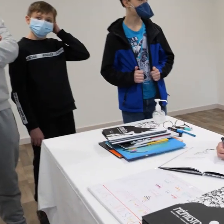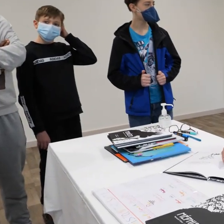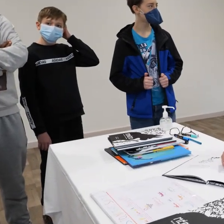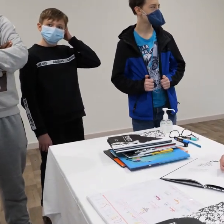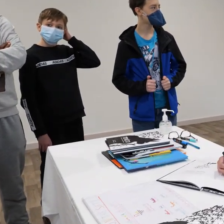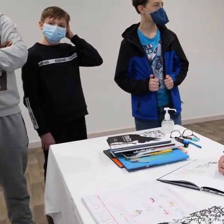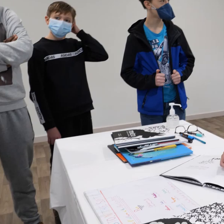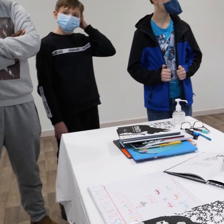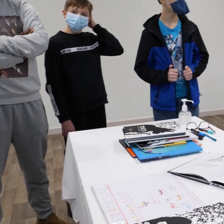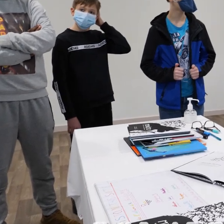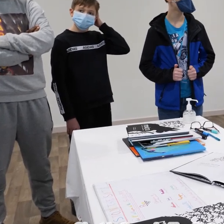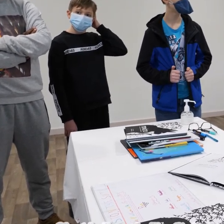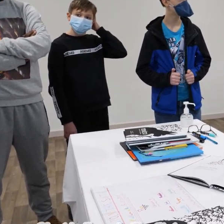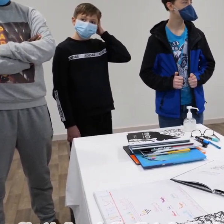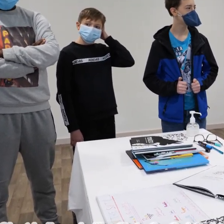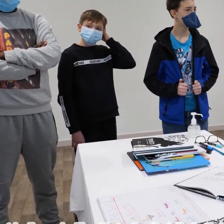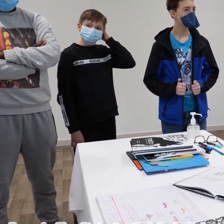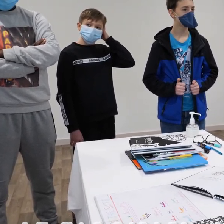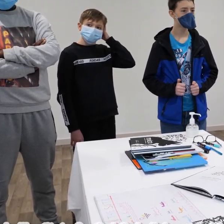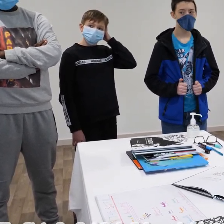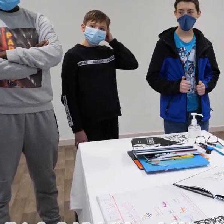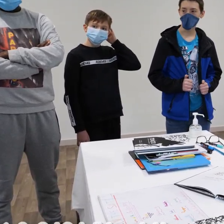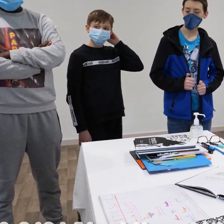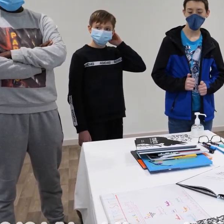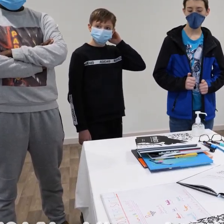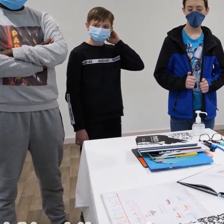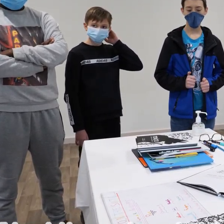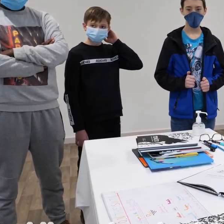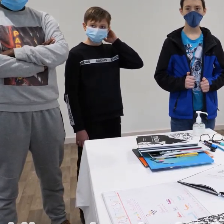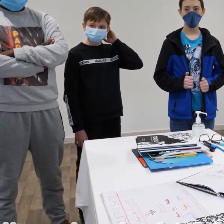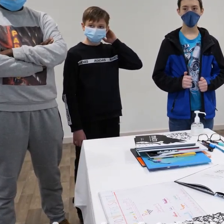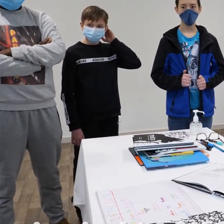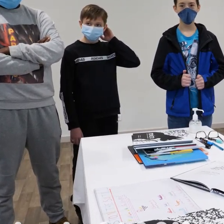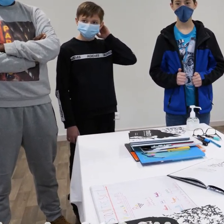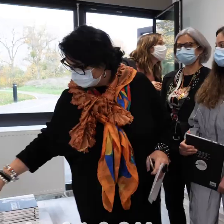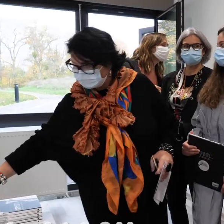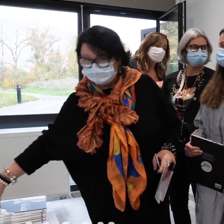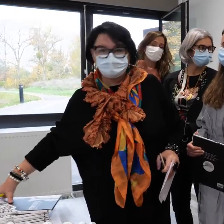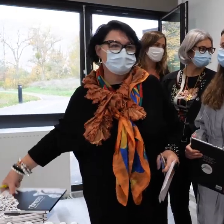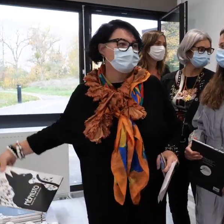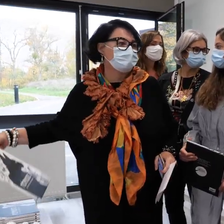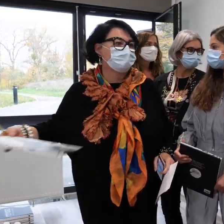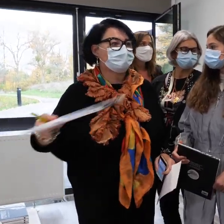C'est le livre de l'Institut, hein ? Oui, j'aimerais bien. Avec le nom des enfants ? Oui.